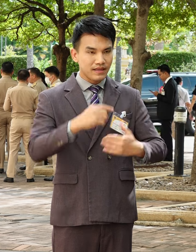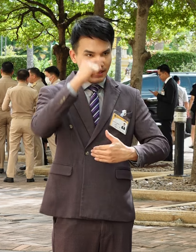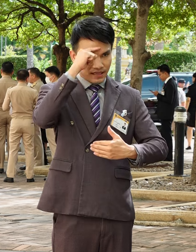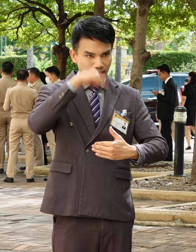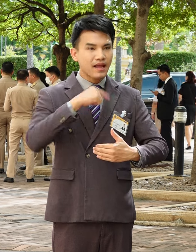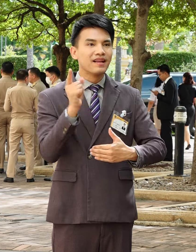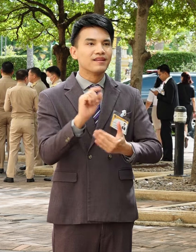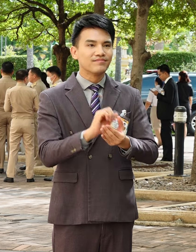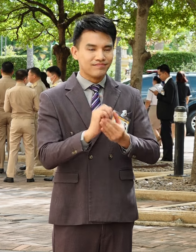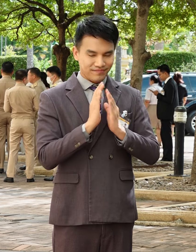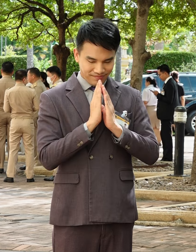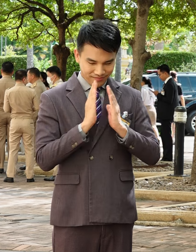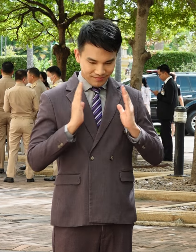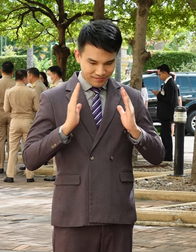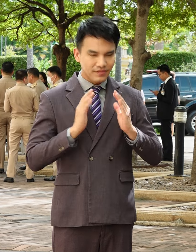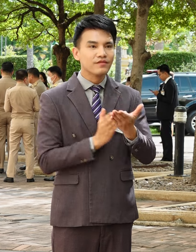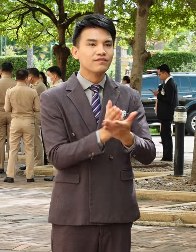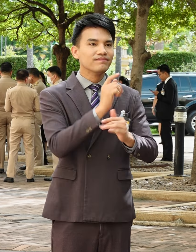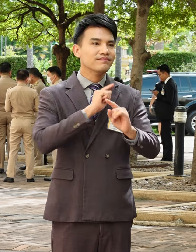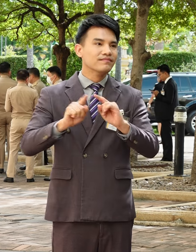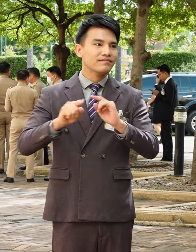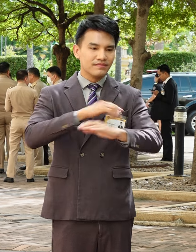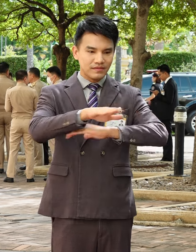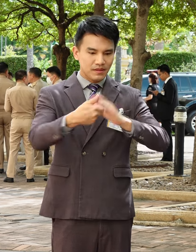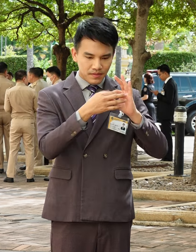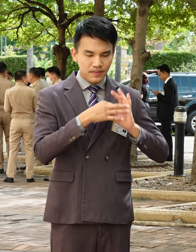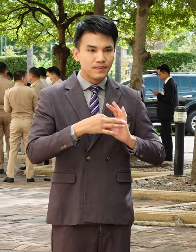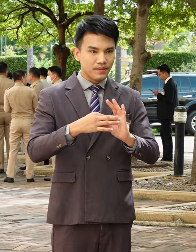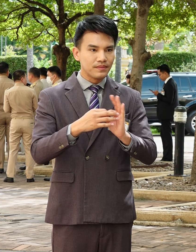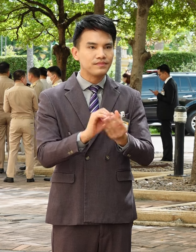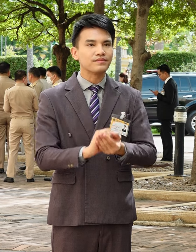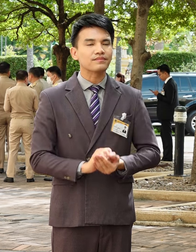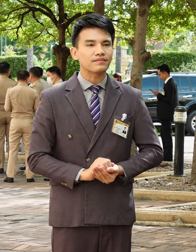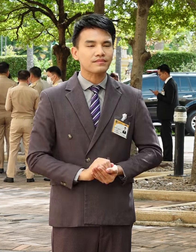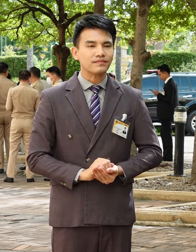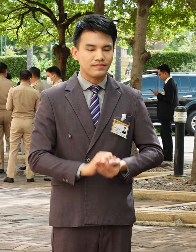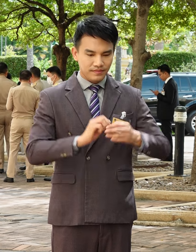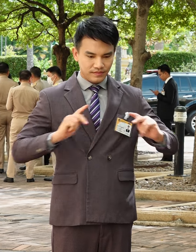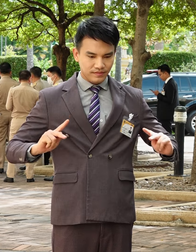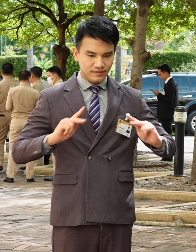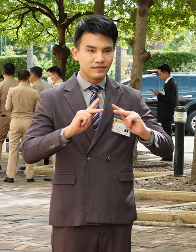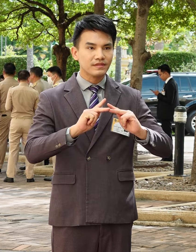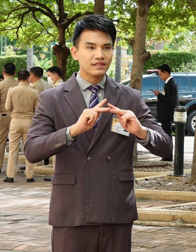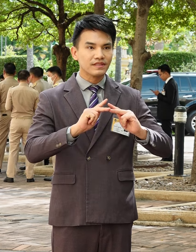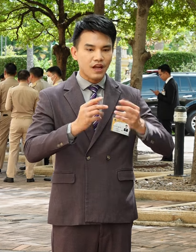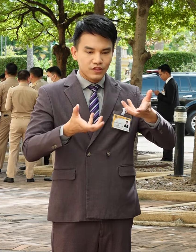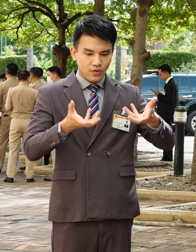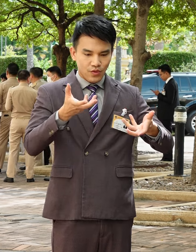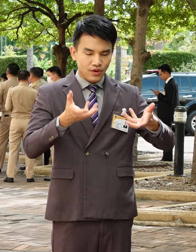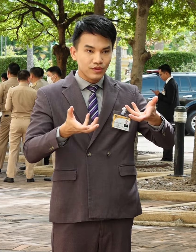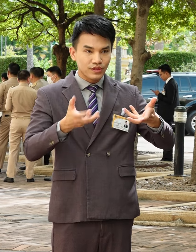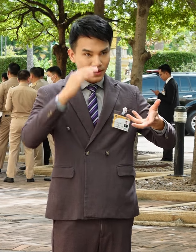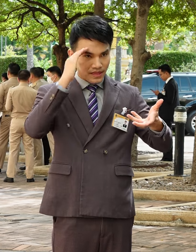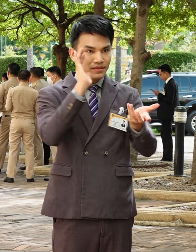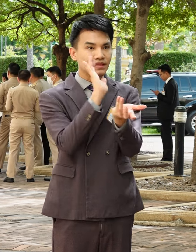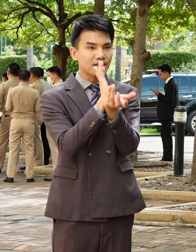นะครับก็ต้องขอขอบคุณทุกหน่วยงานนะครับที่เกี่ยวข้องนะครับไม่ว่าจะเป็นกระทรวงยุติธรรมสำนักงานตำรวจแห่